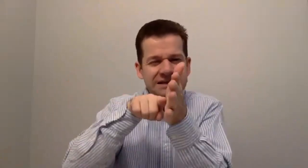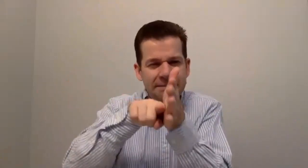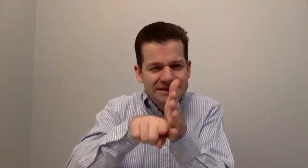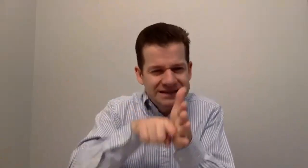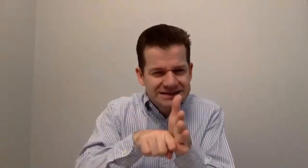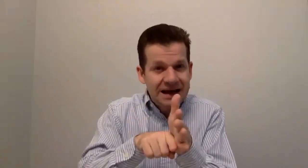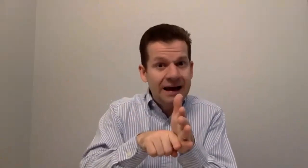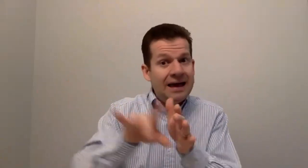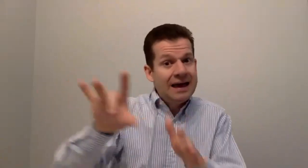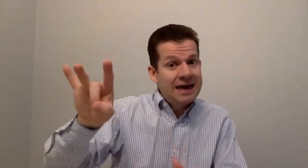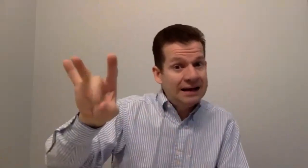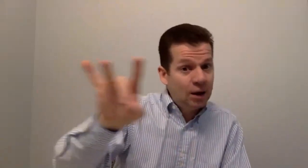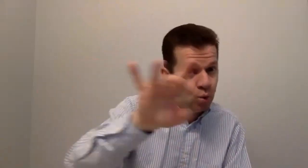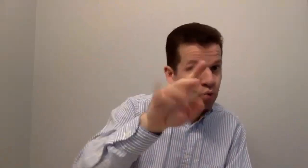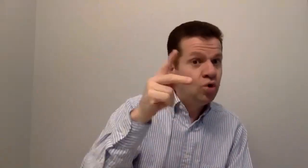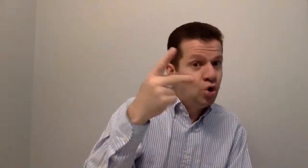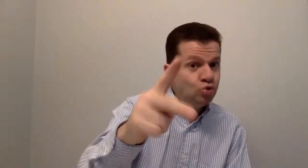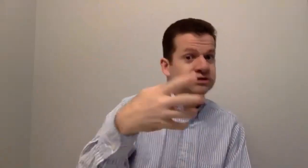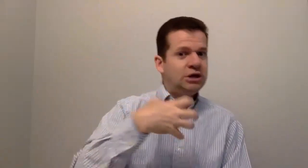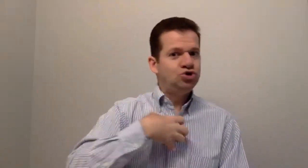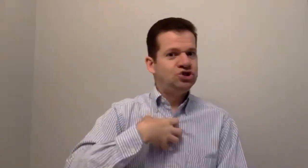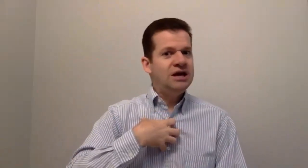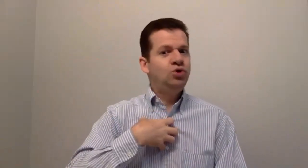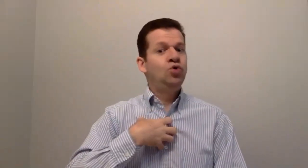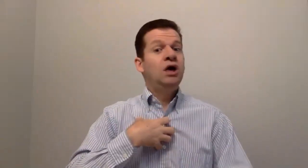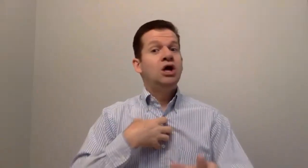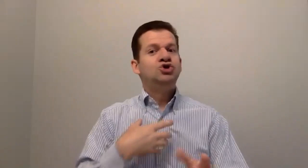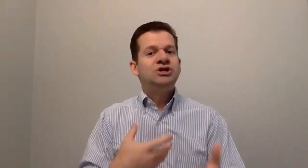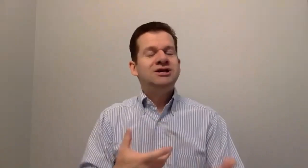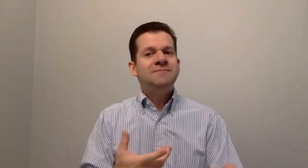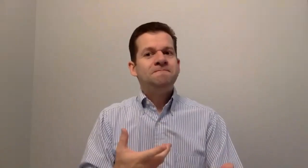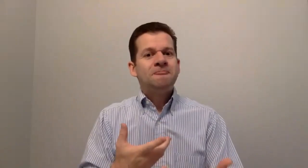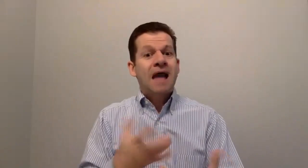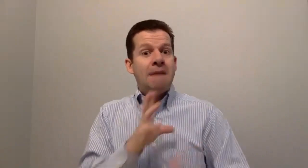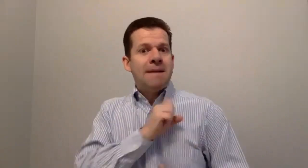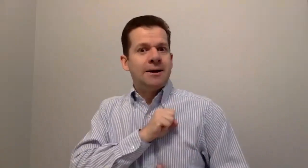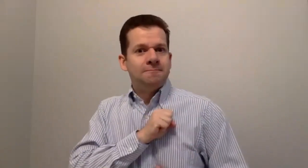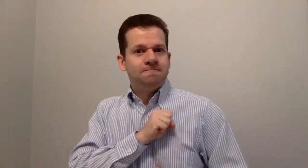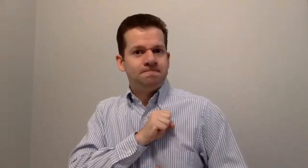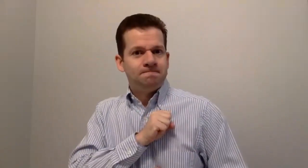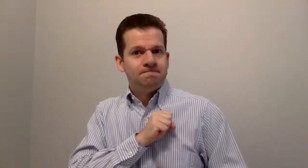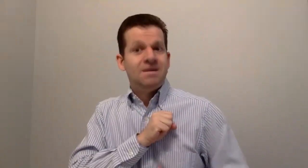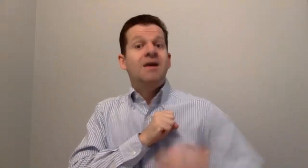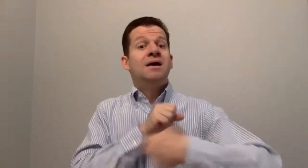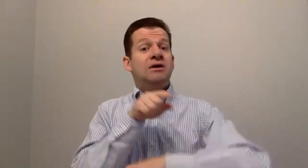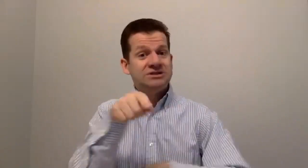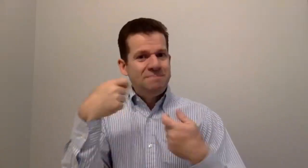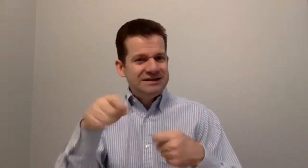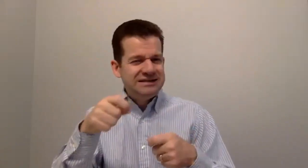precisa pesquisar cada um o seu jeito de amar. E você